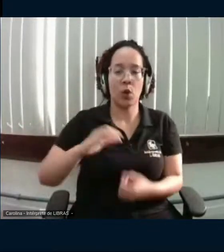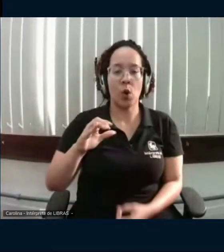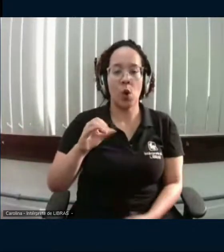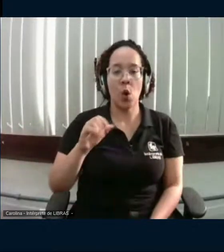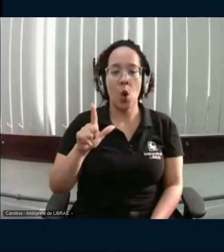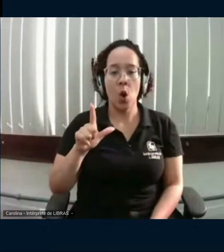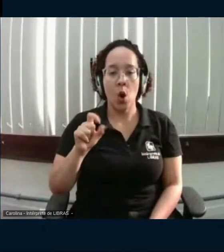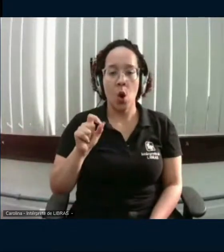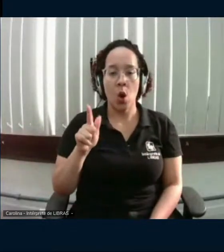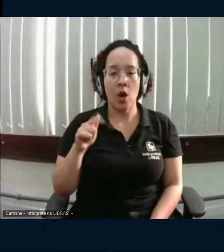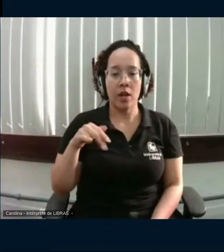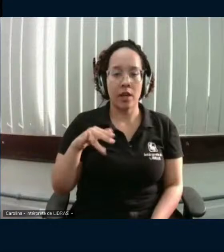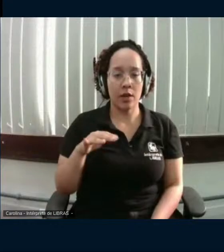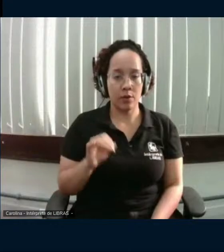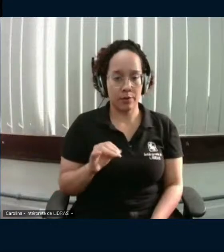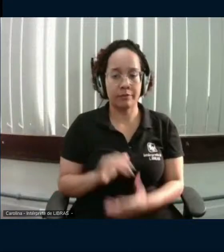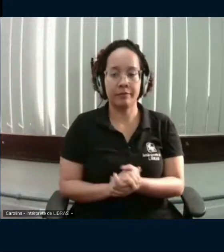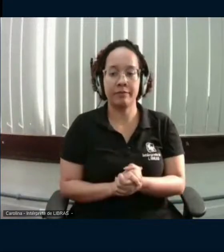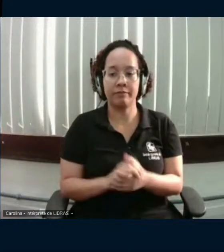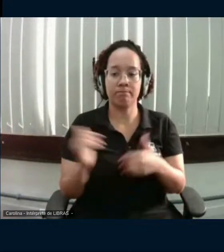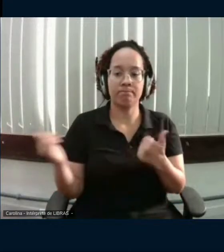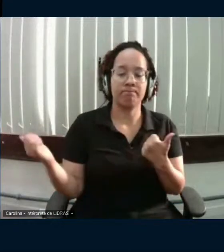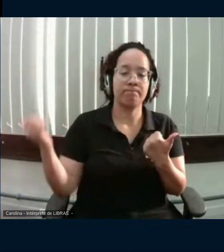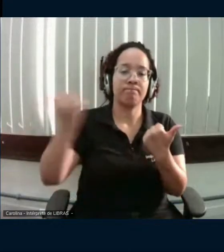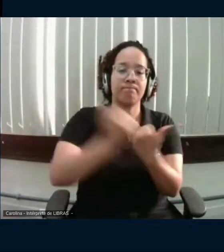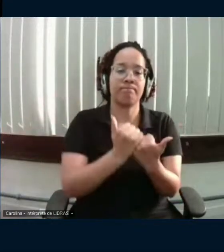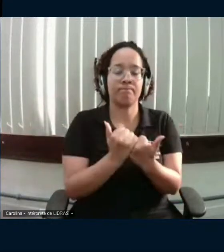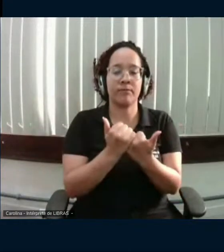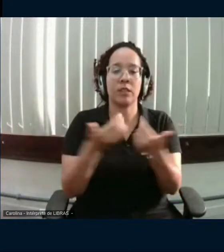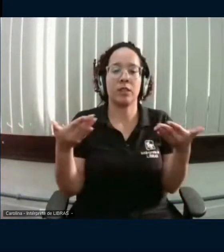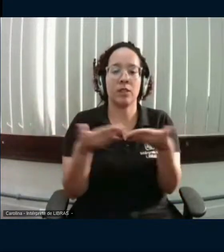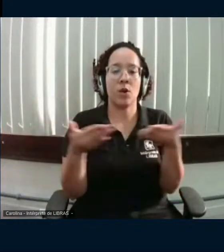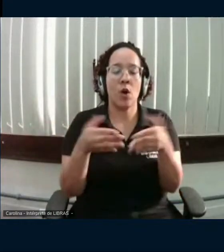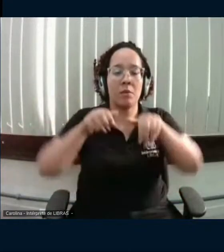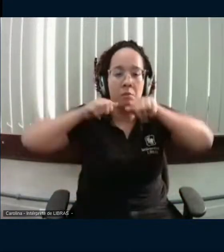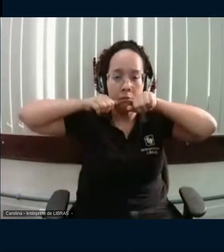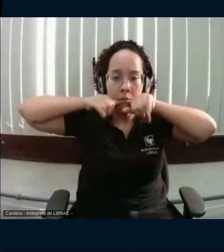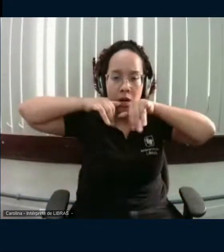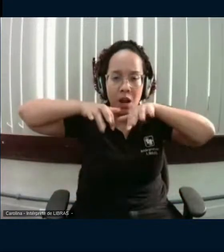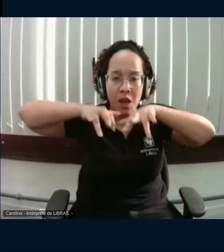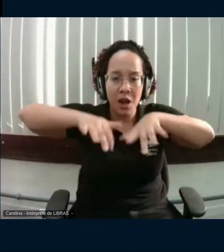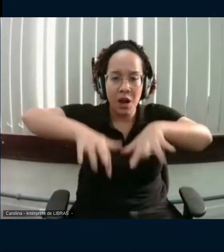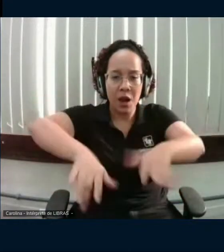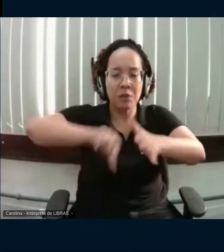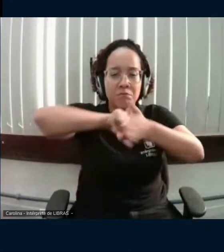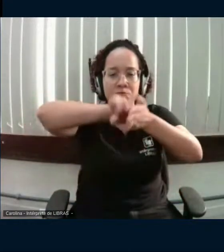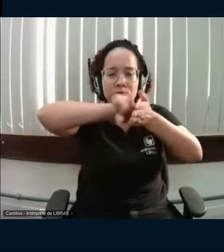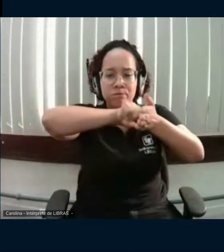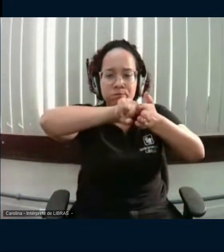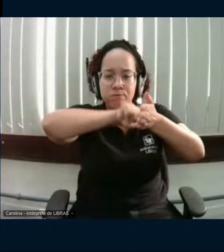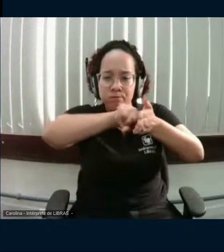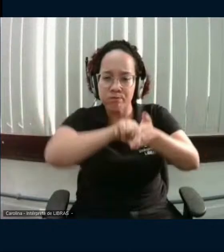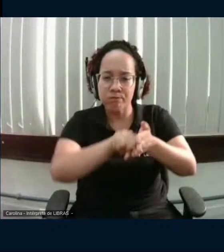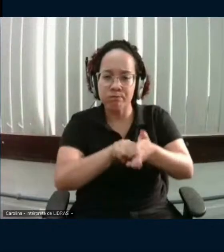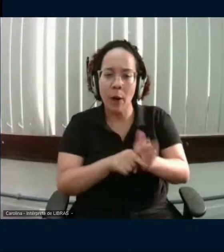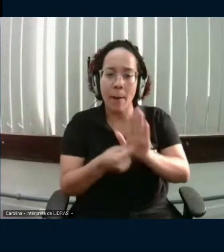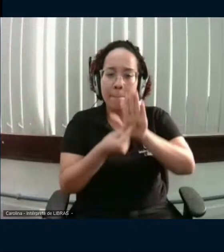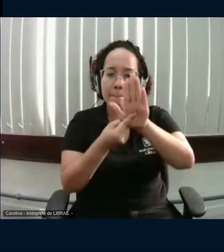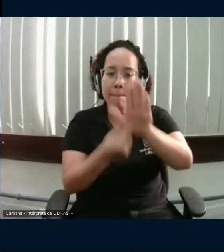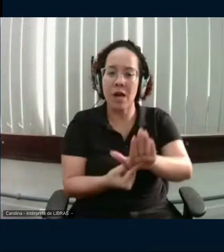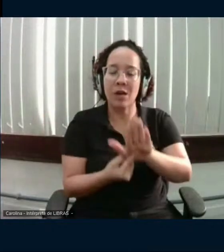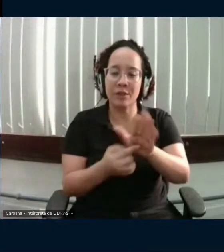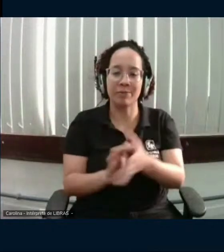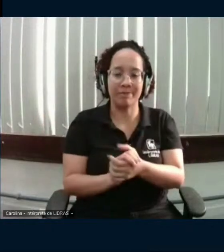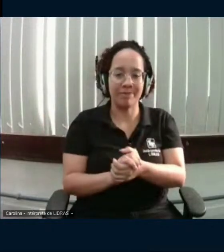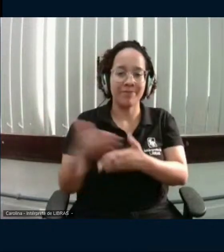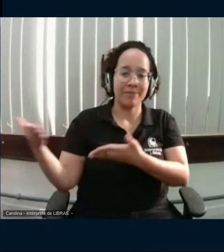abandonadinho, eu retomei agora para dar mais visibilidade e acesso às pesquisas da Rede Nacional em Pesquisa. Então, fica o convite aí